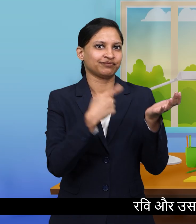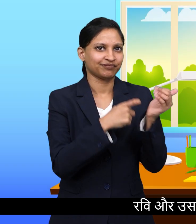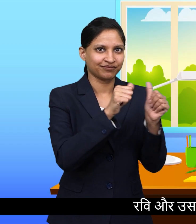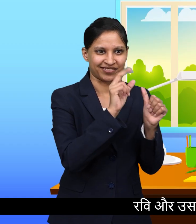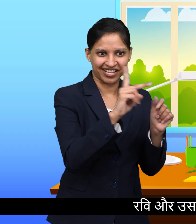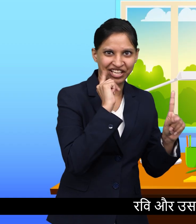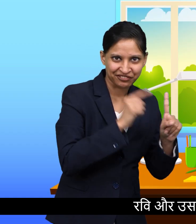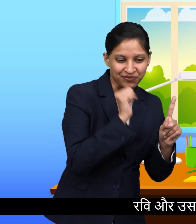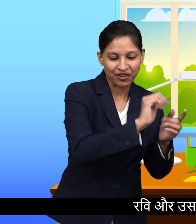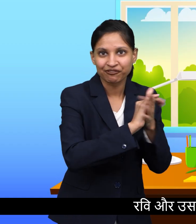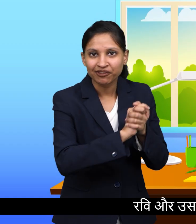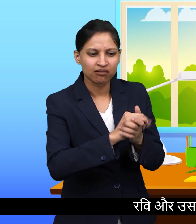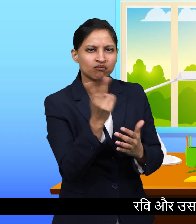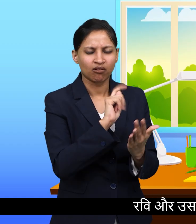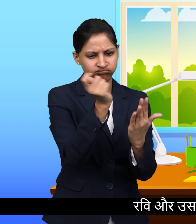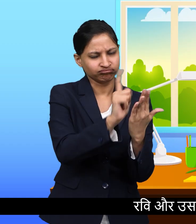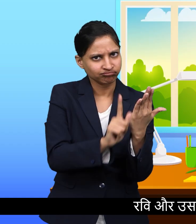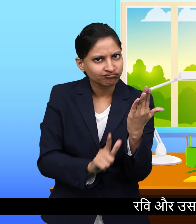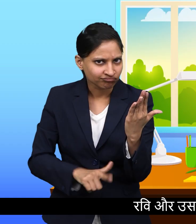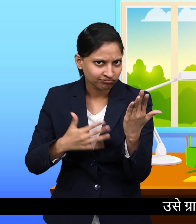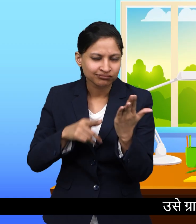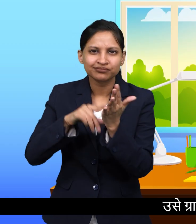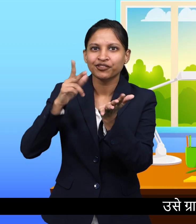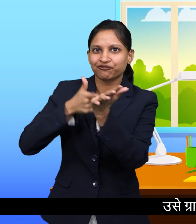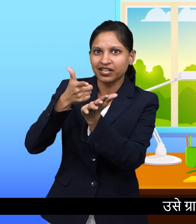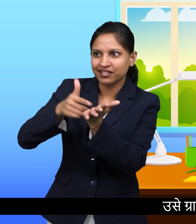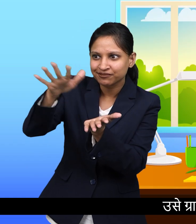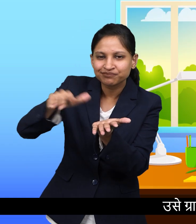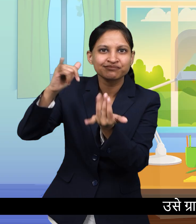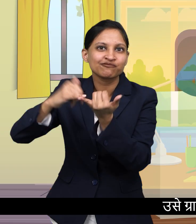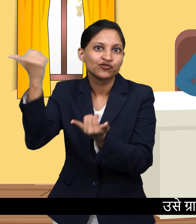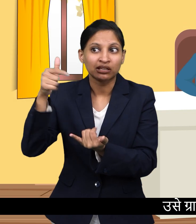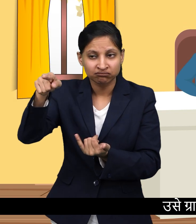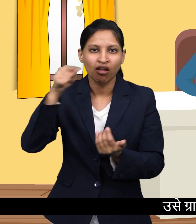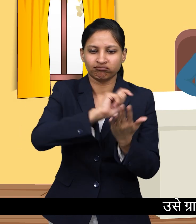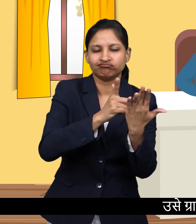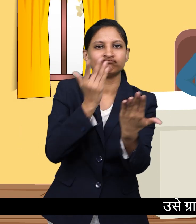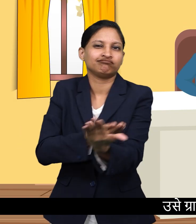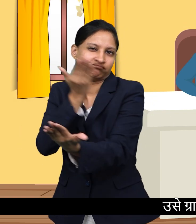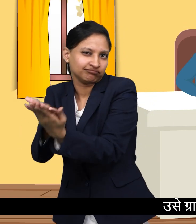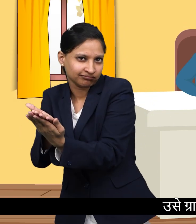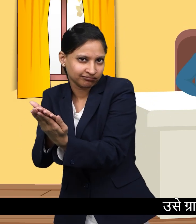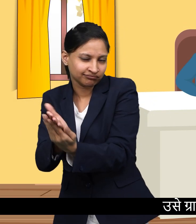रवि और उसके दोस्तों ने RTI आवेदन लिखा, उसे ग्राम सचिव को जमा किया।